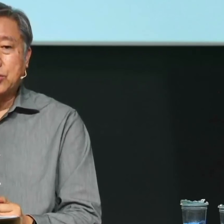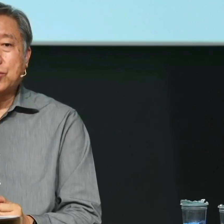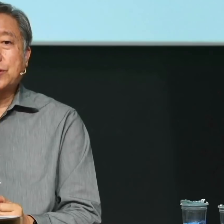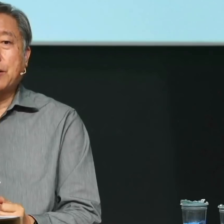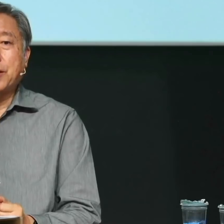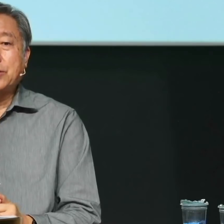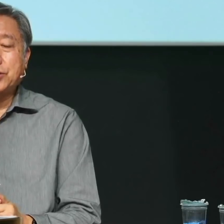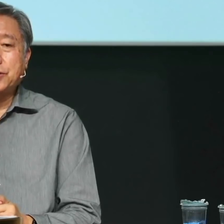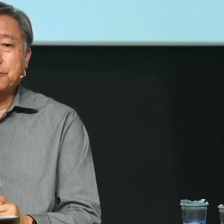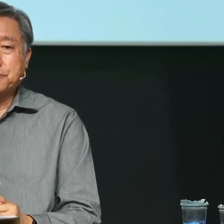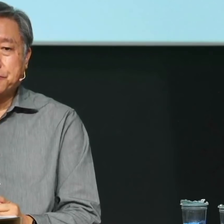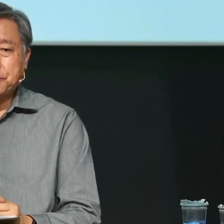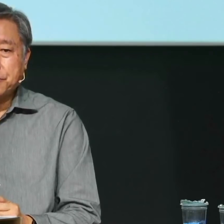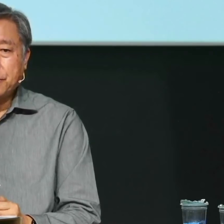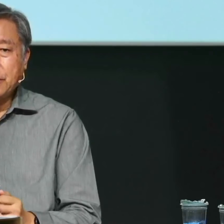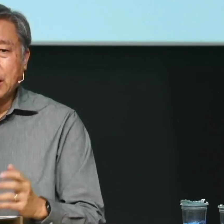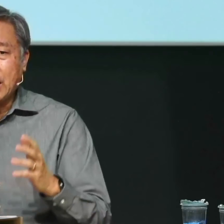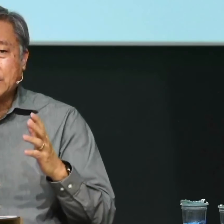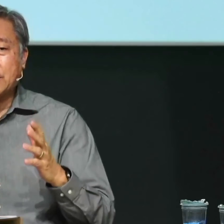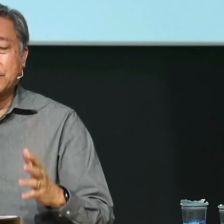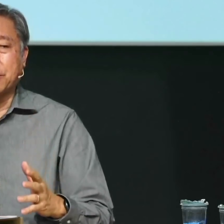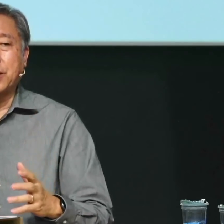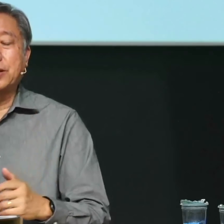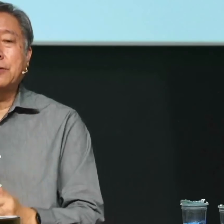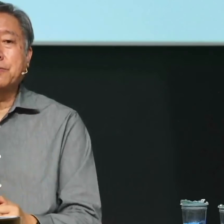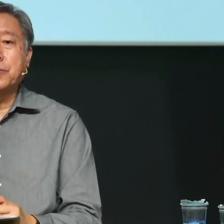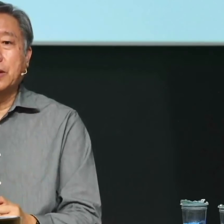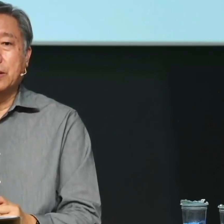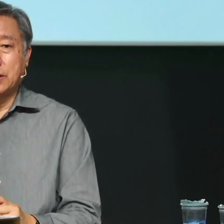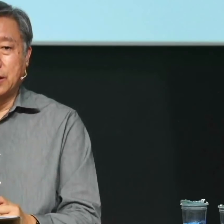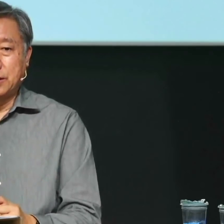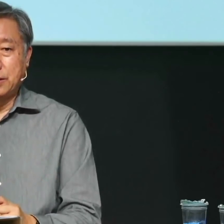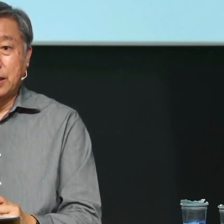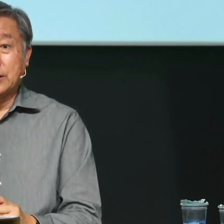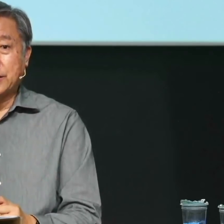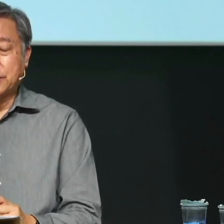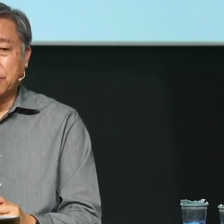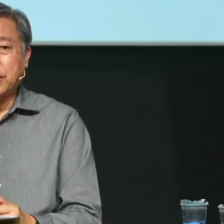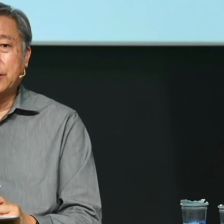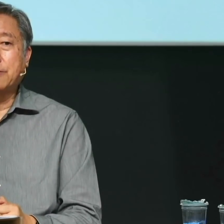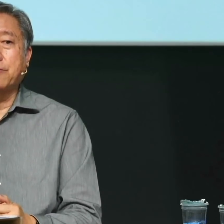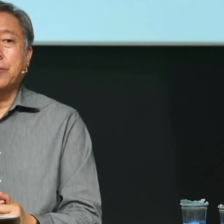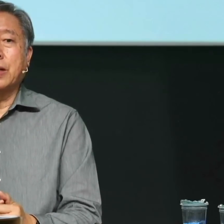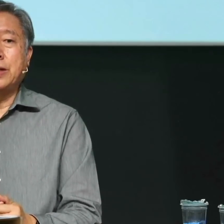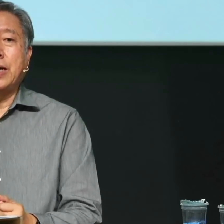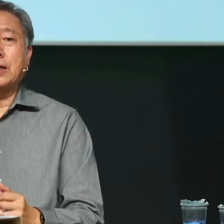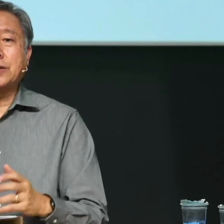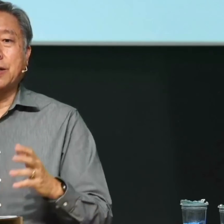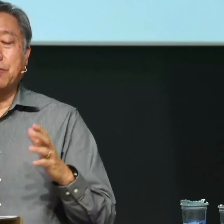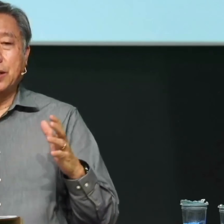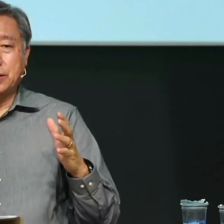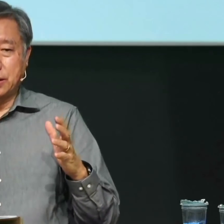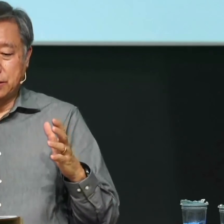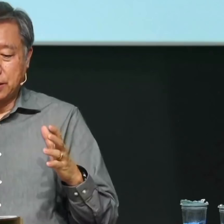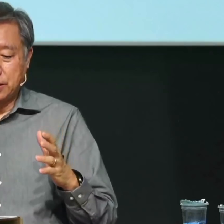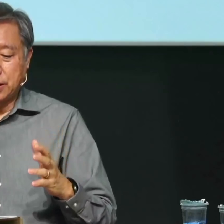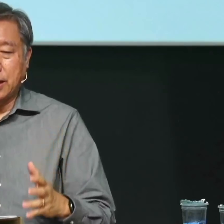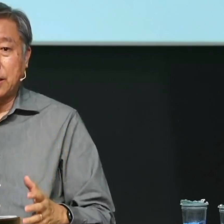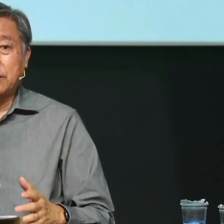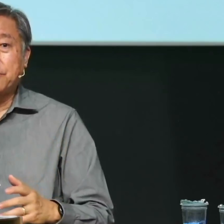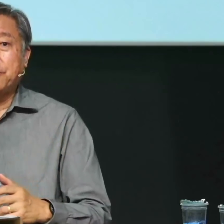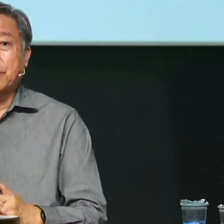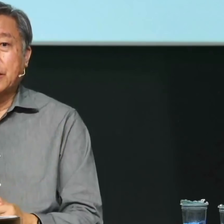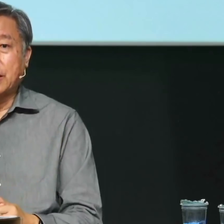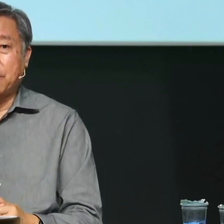E justamente esta semana, né, que é a semana